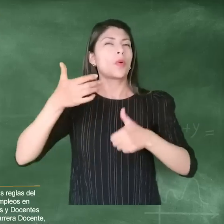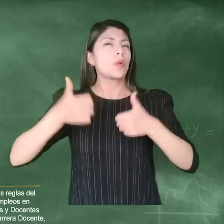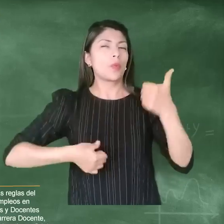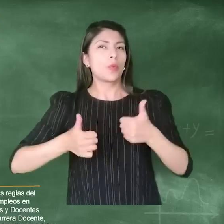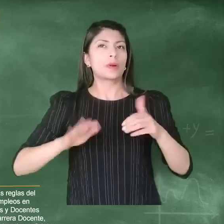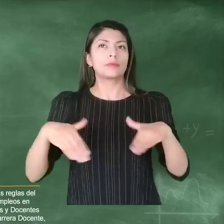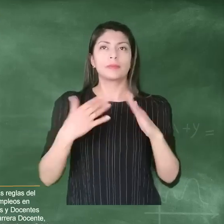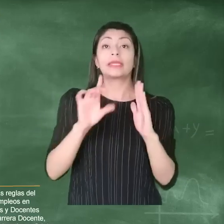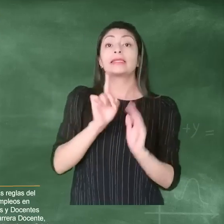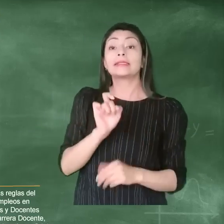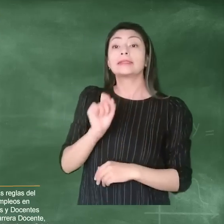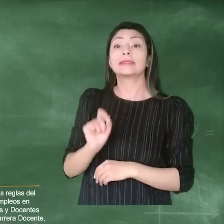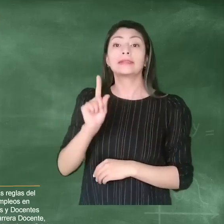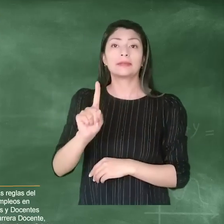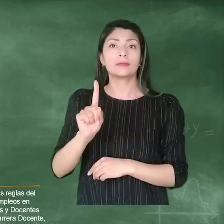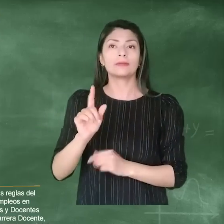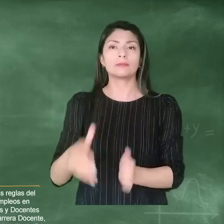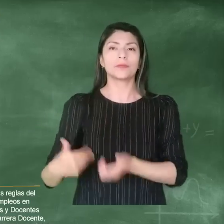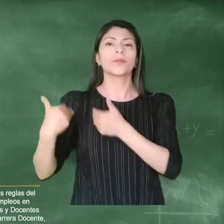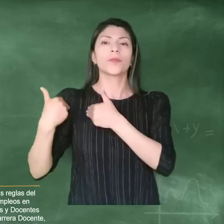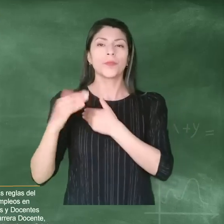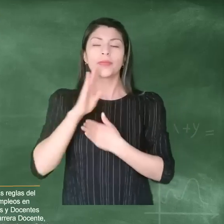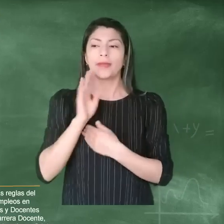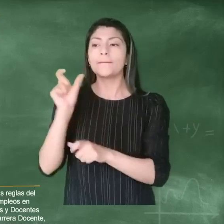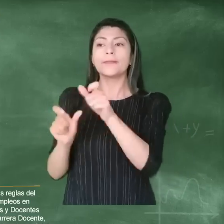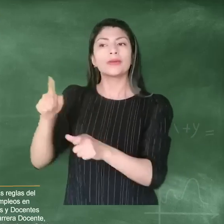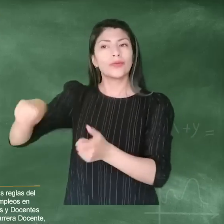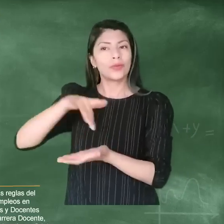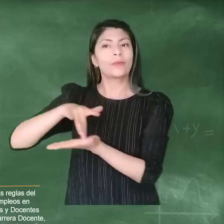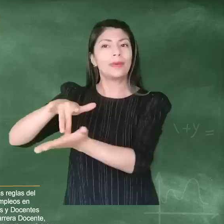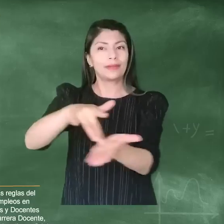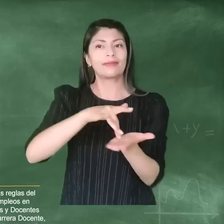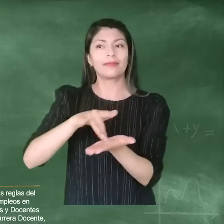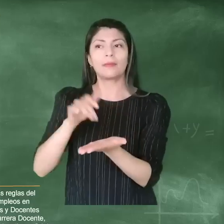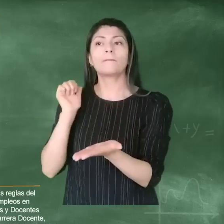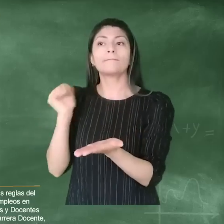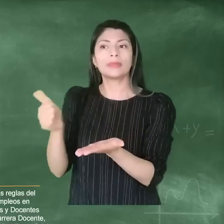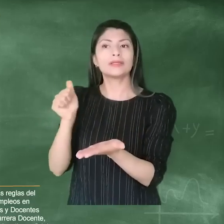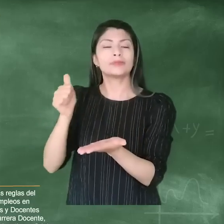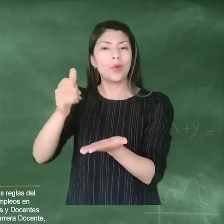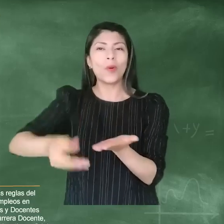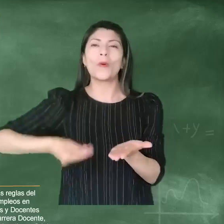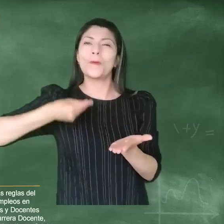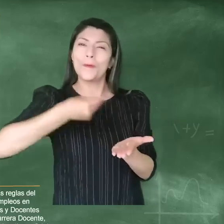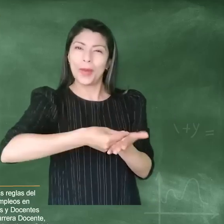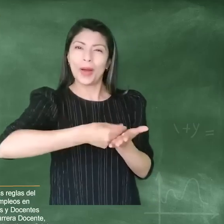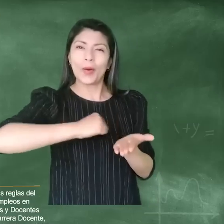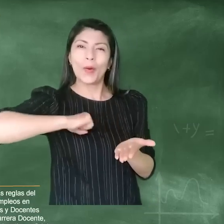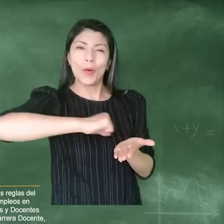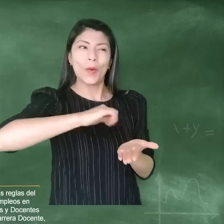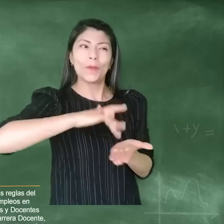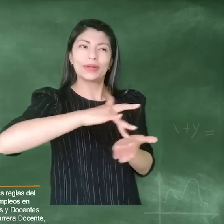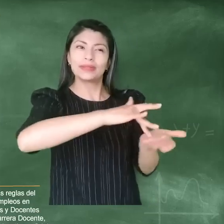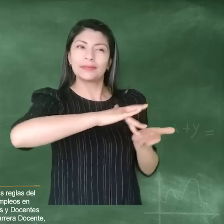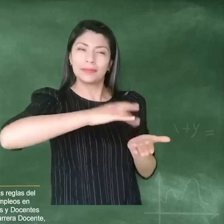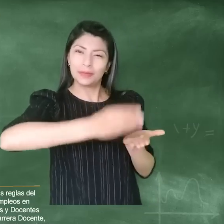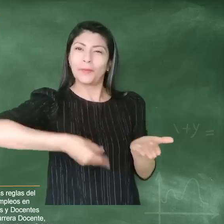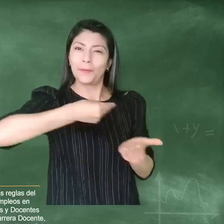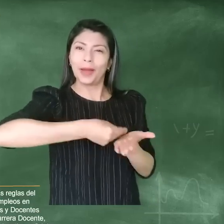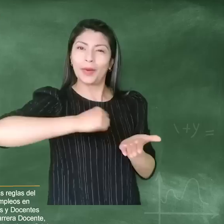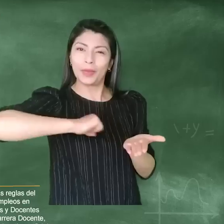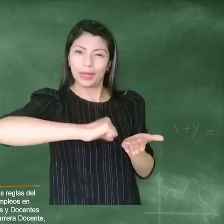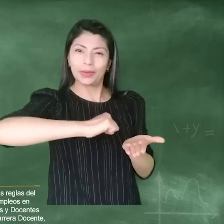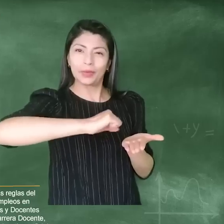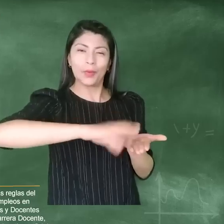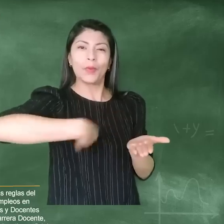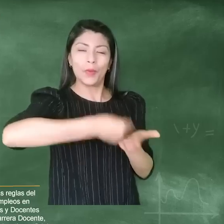siguientes. 6.1. A cargo de los aspirantes. El monto recaudado por concepto del pago de los